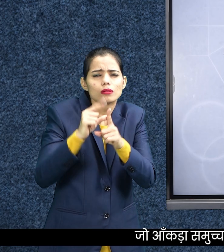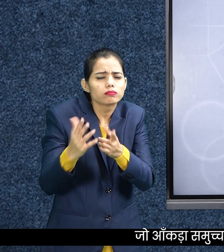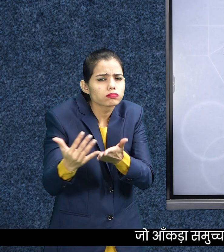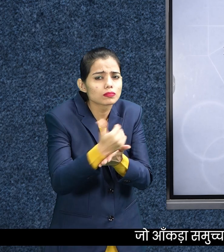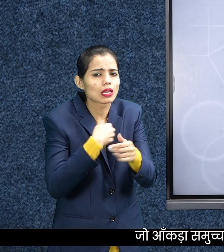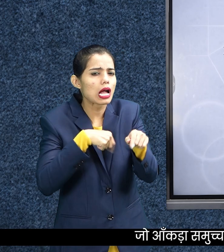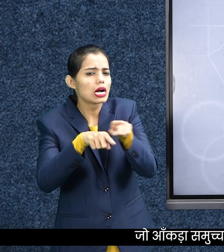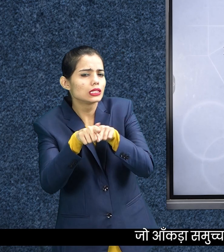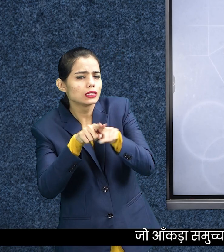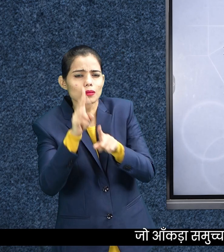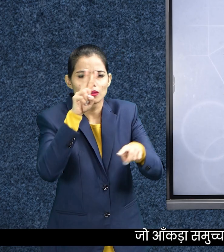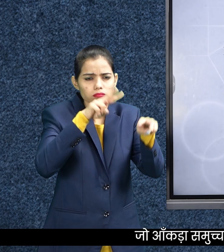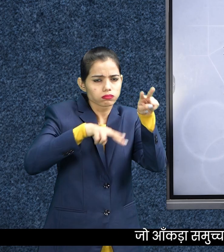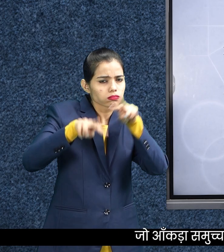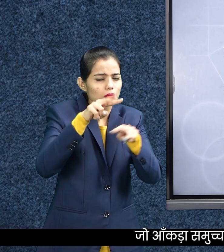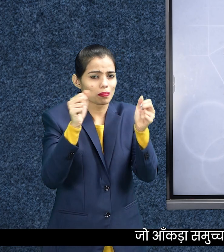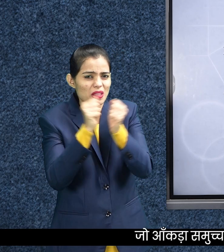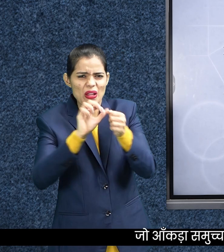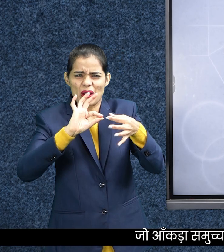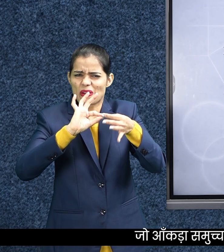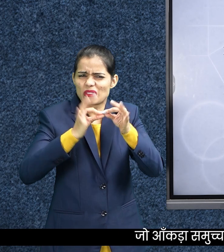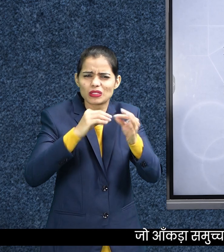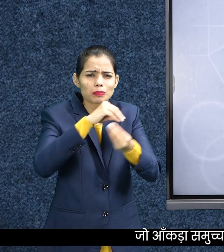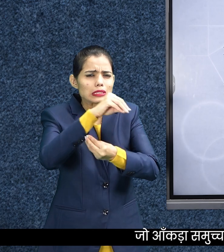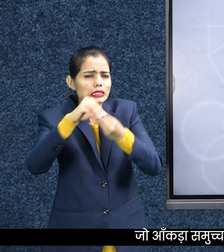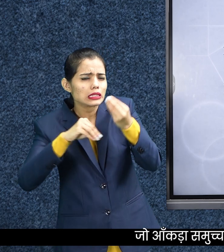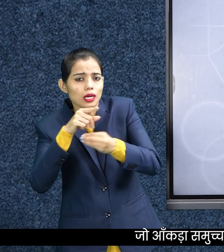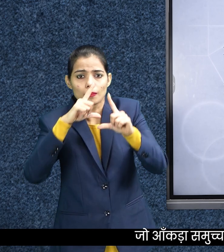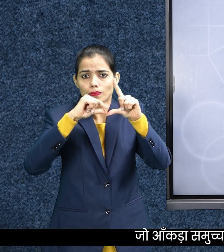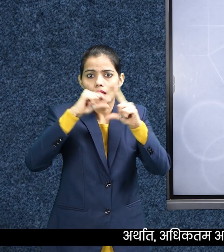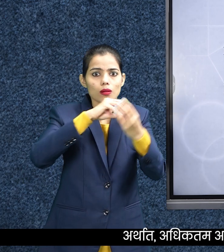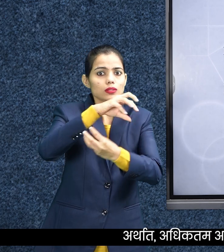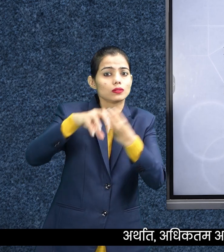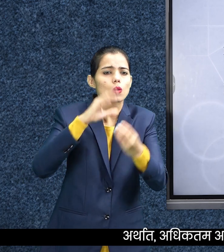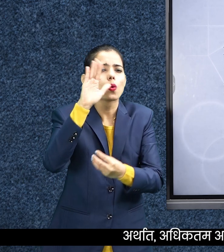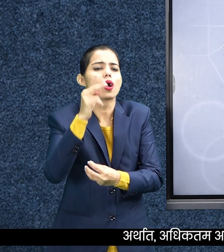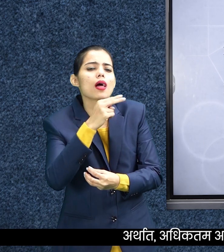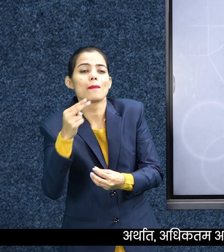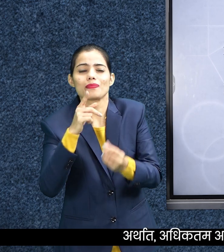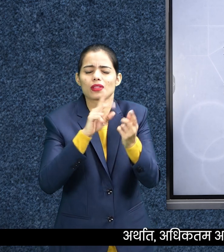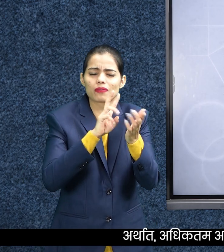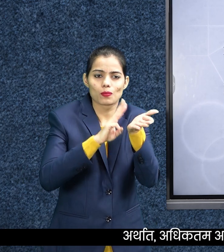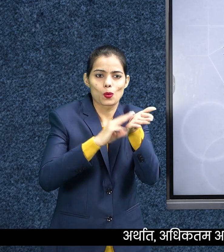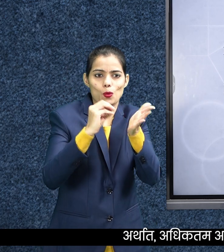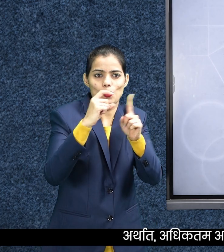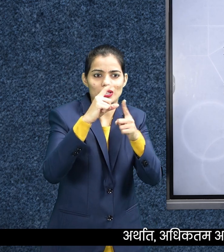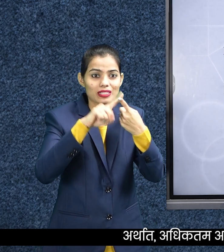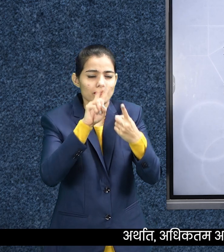अखंड समुच्चय संगठन में सबसे अधिक बार दिखाई देता है, अर्थात अधिकतम आवृत्ति वाले अवलोकन